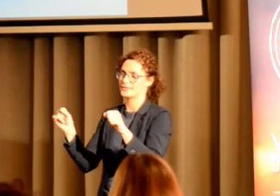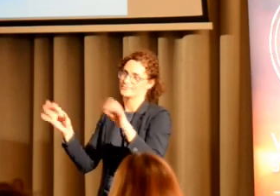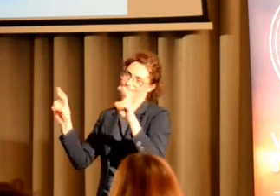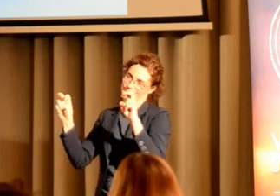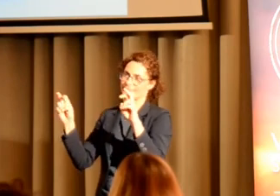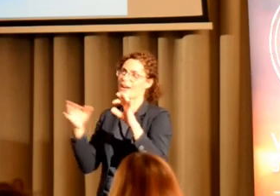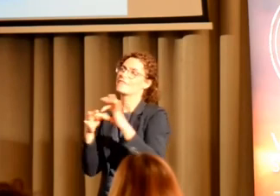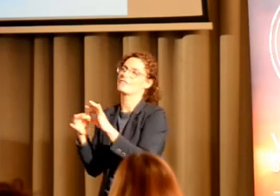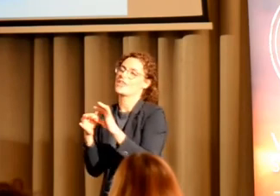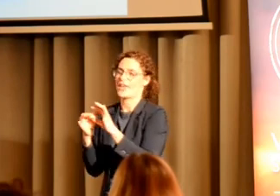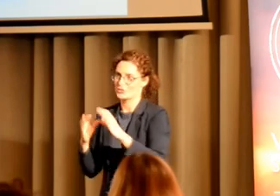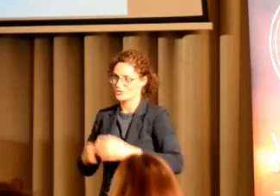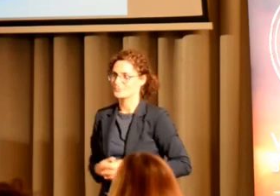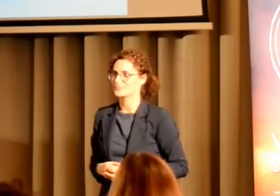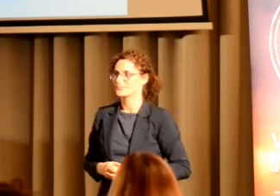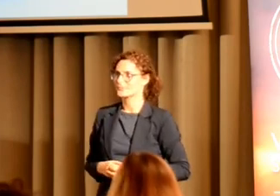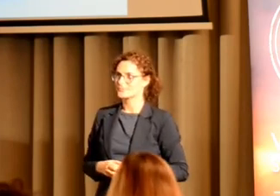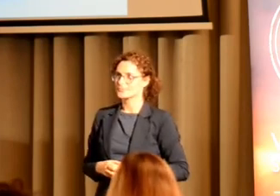to uczucie.